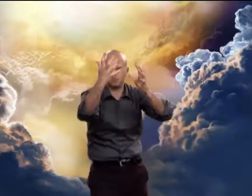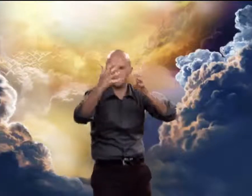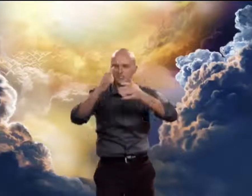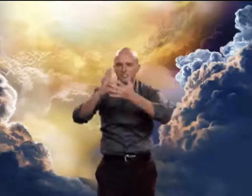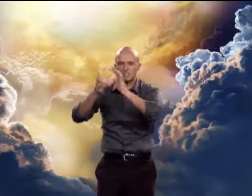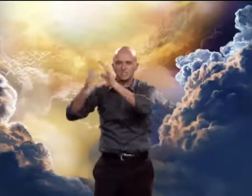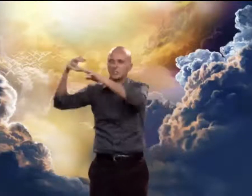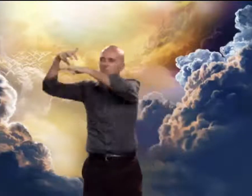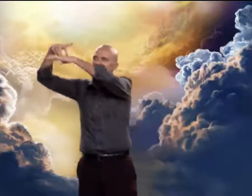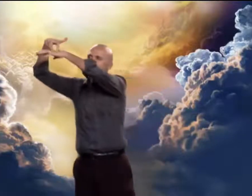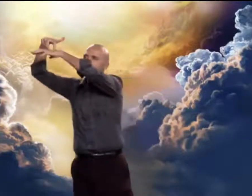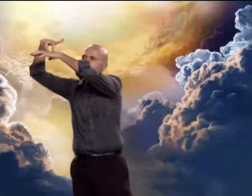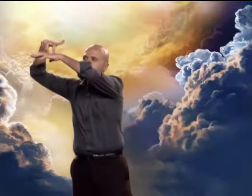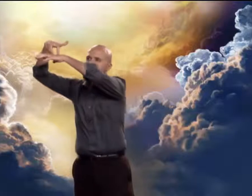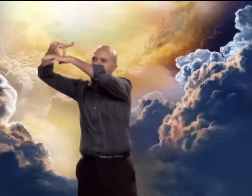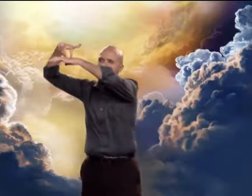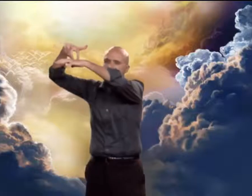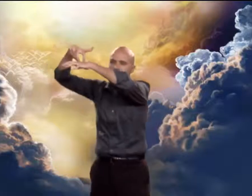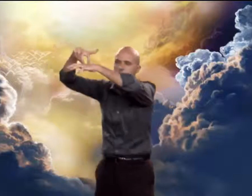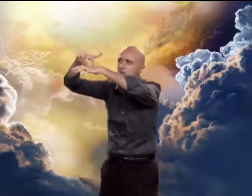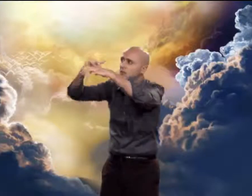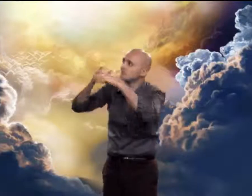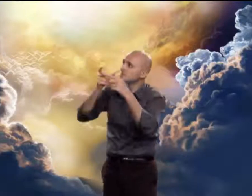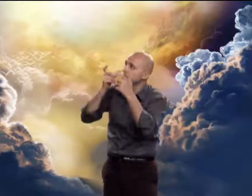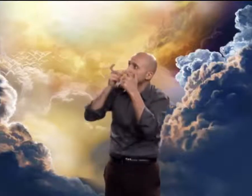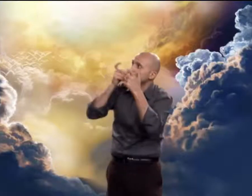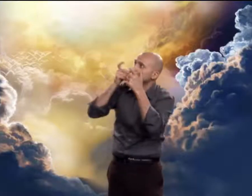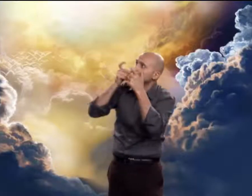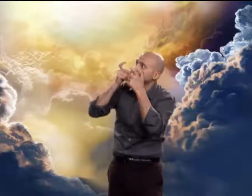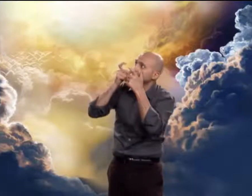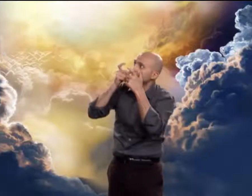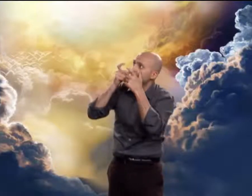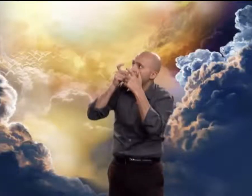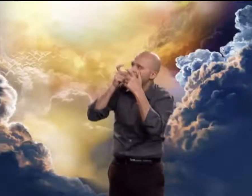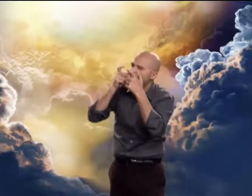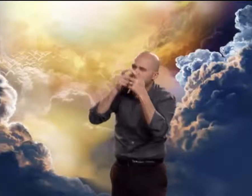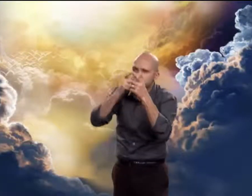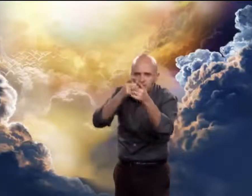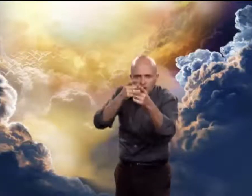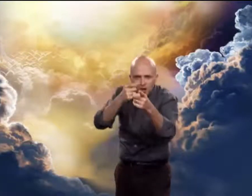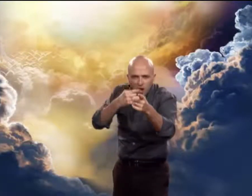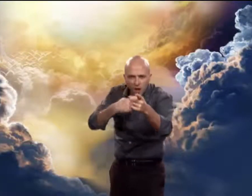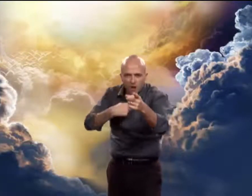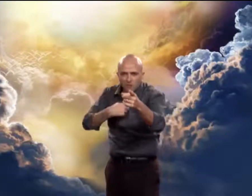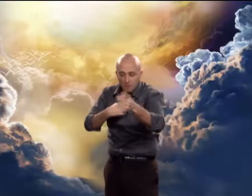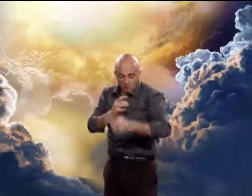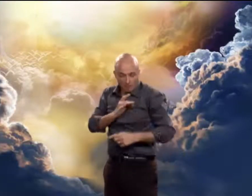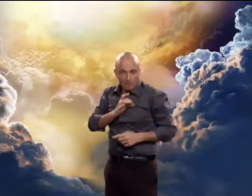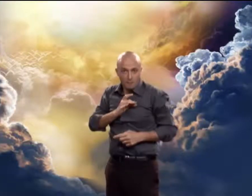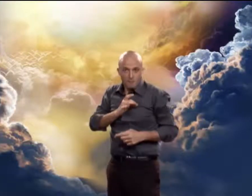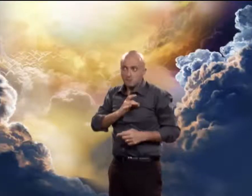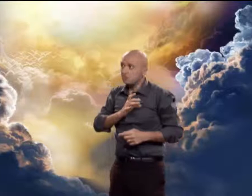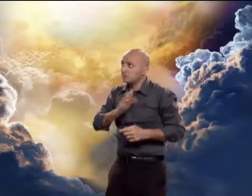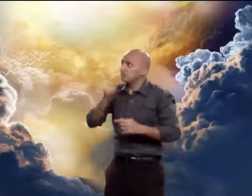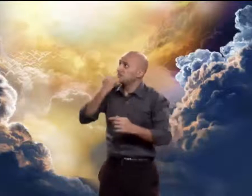O texto bíblico declara que essa mensagem é parte do Evangelho eterno. A tarefa de pregação foi entregue aos seres